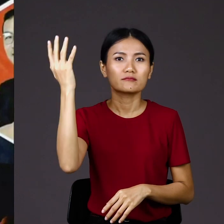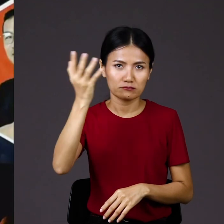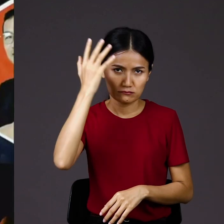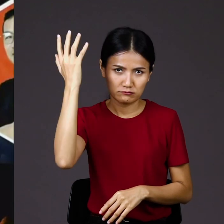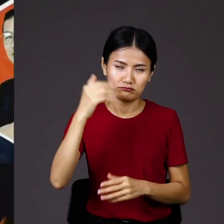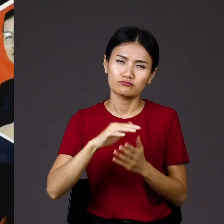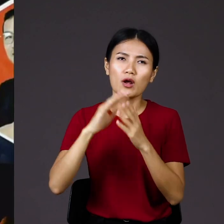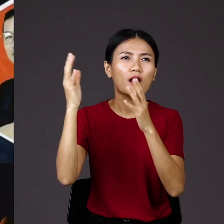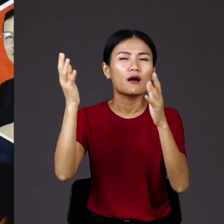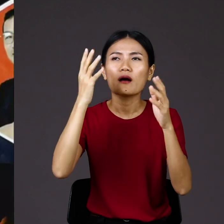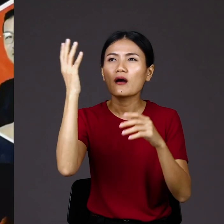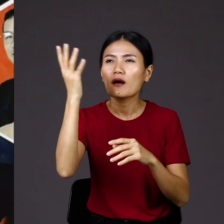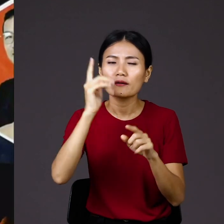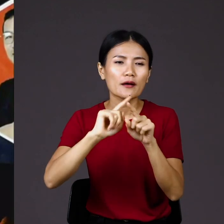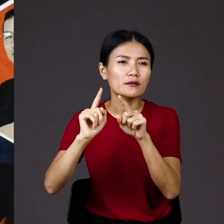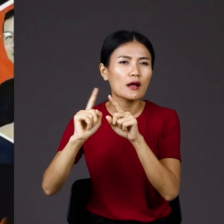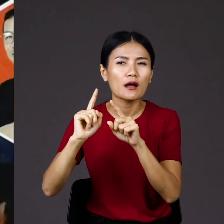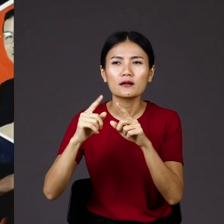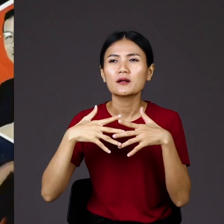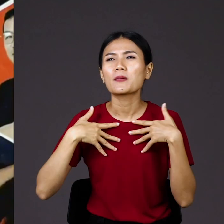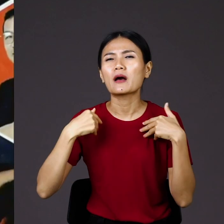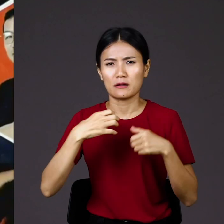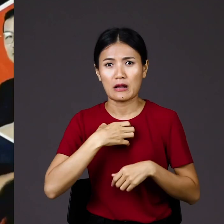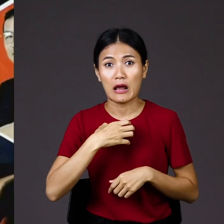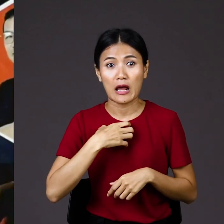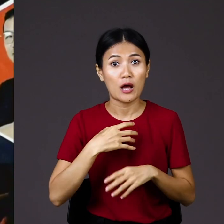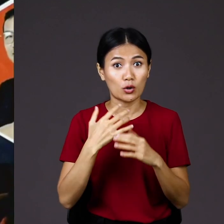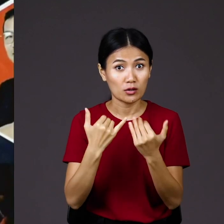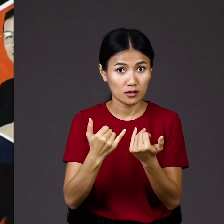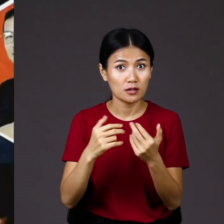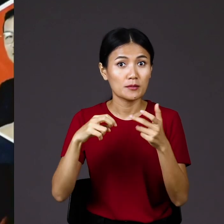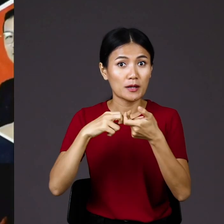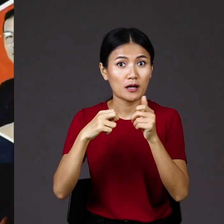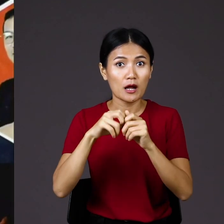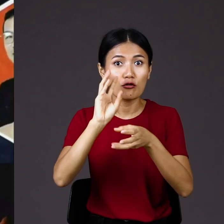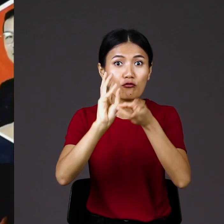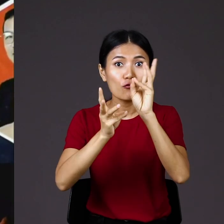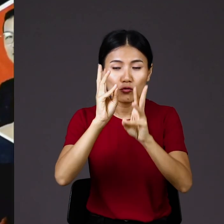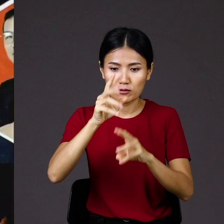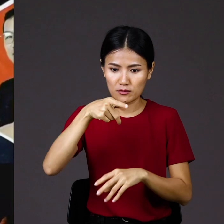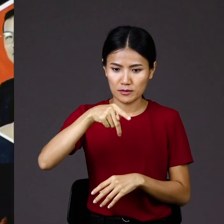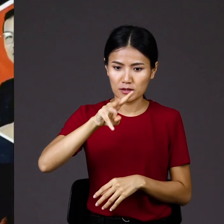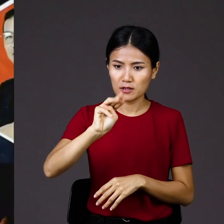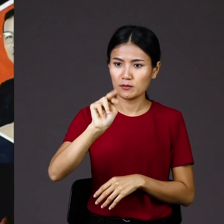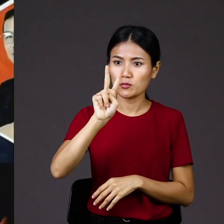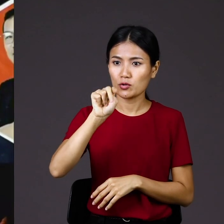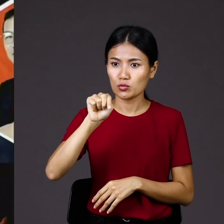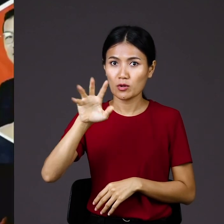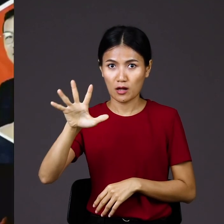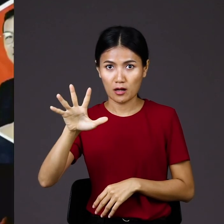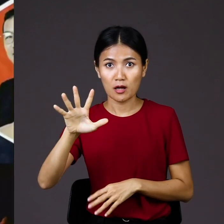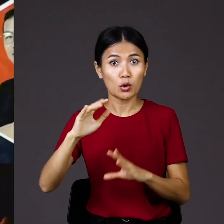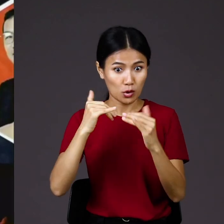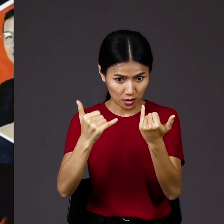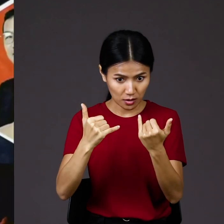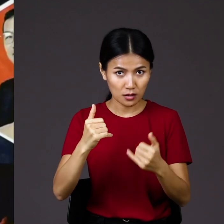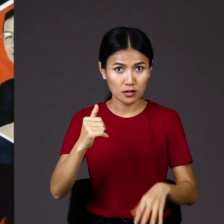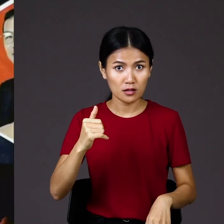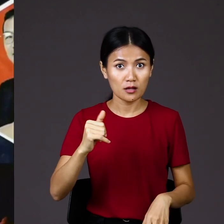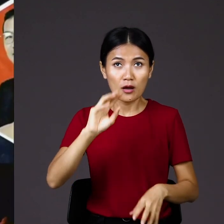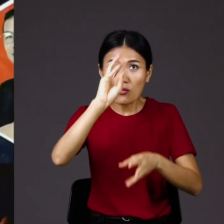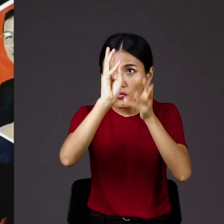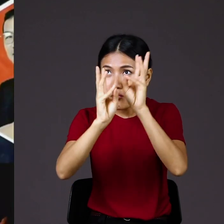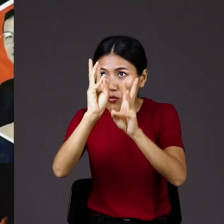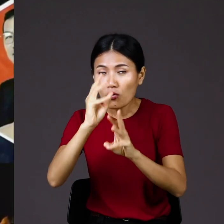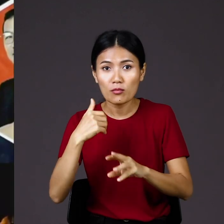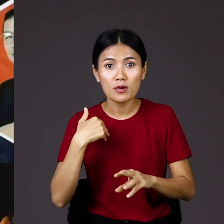ครับ PM 2.5 มันกลับมาอีกแล้วทุกท่านทราบกันไหมใครมาจากบางกรวยบ้างครับ